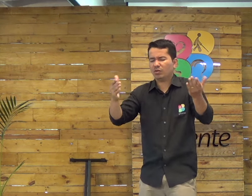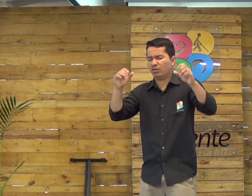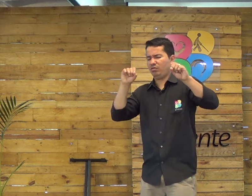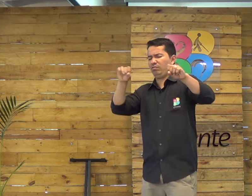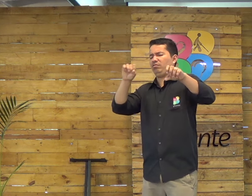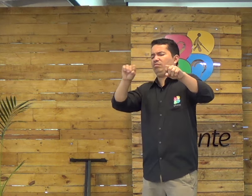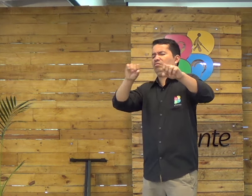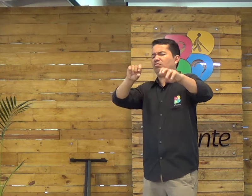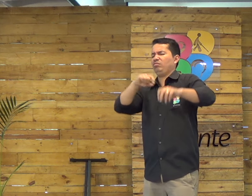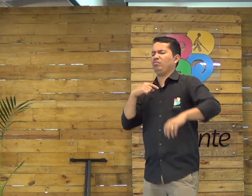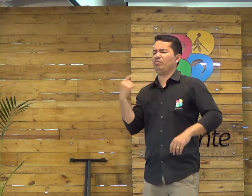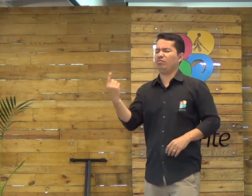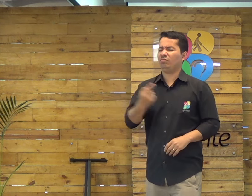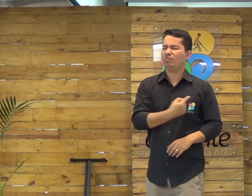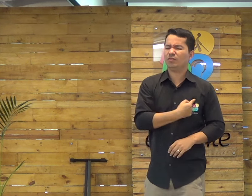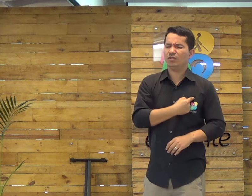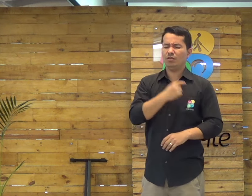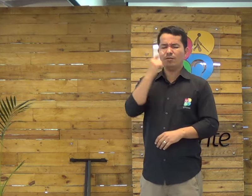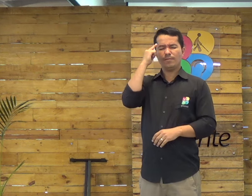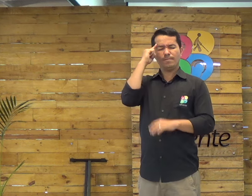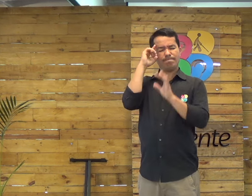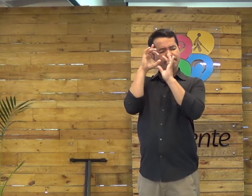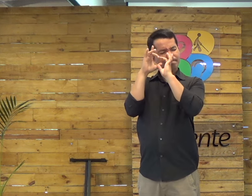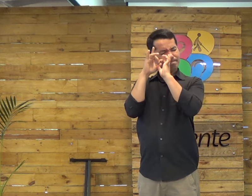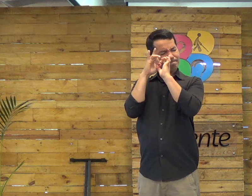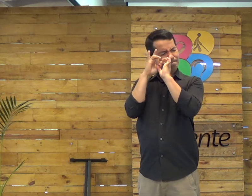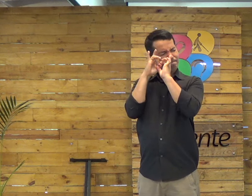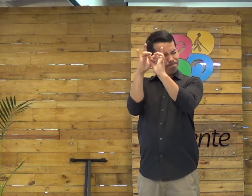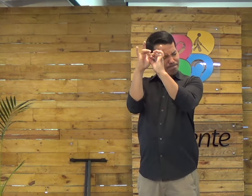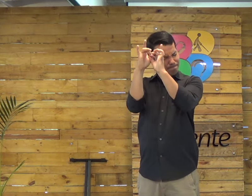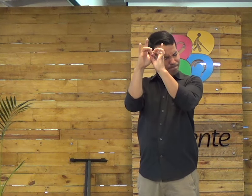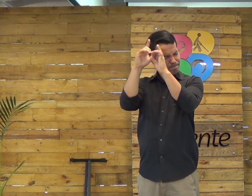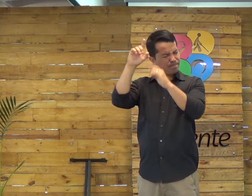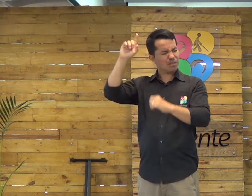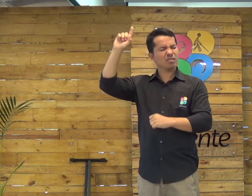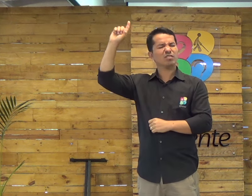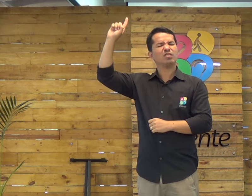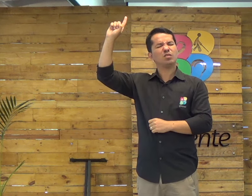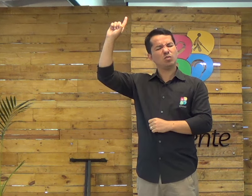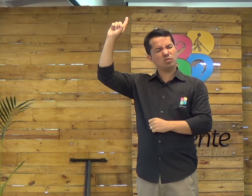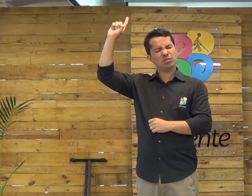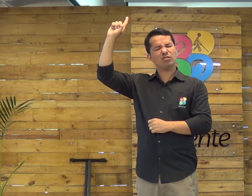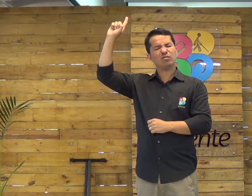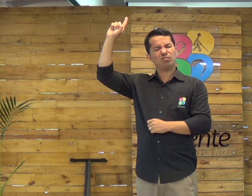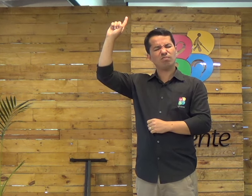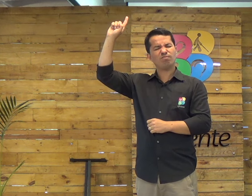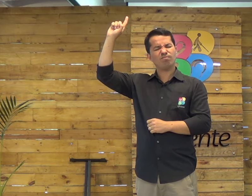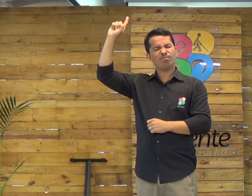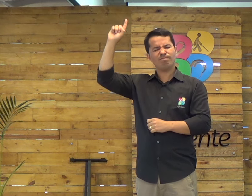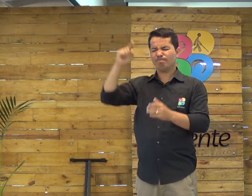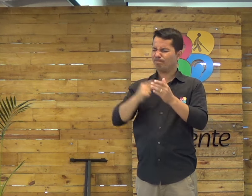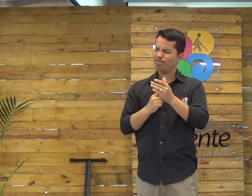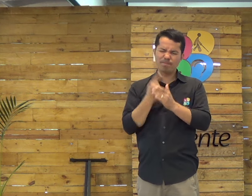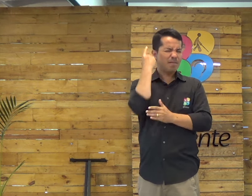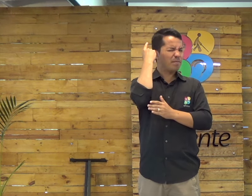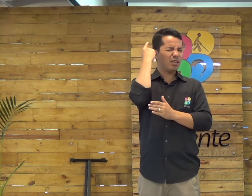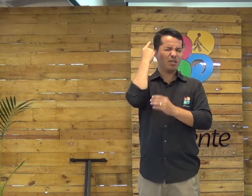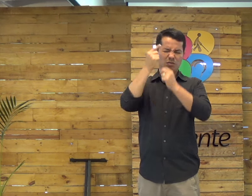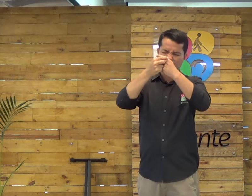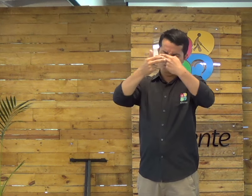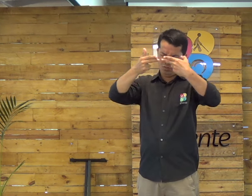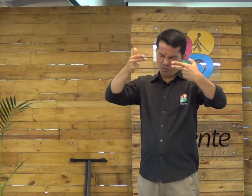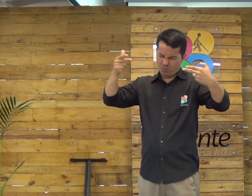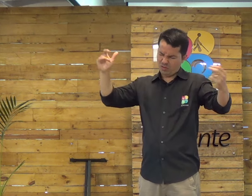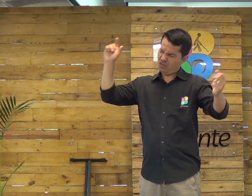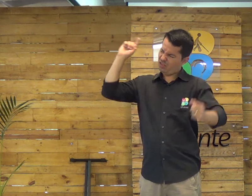a sua velhice. Ele também nos ensina muito tempo depois da sua morte também, Pai. Ele nos mostrou que